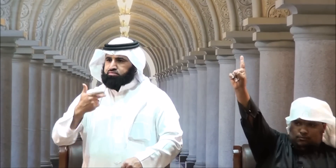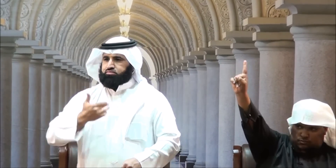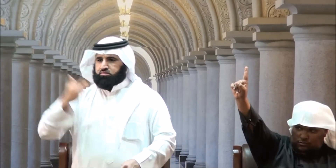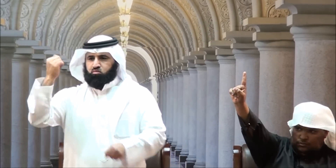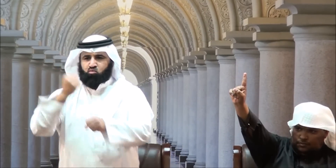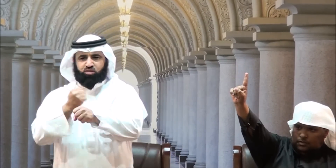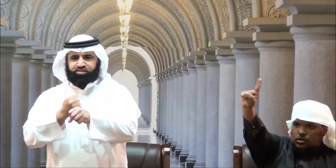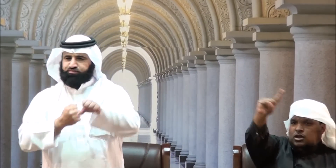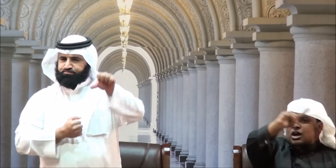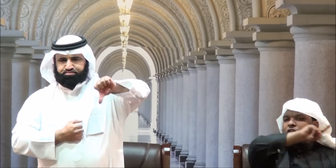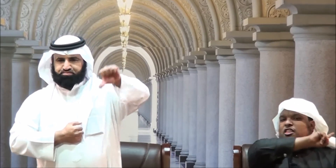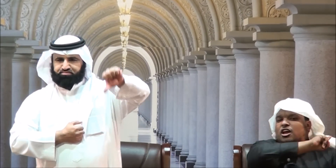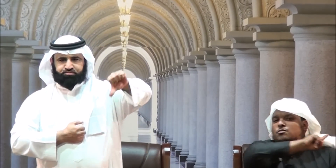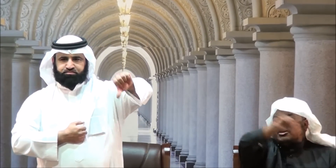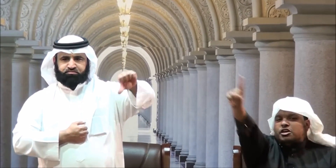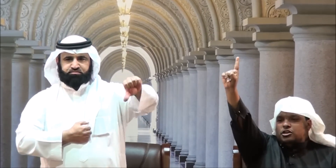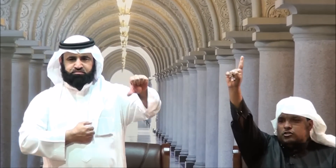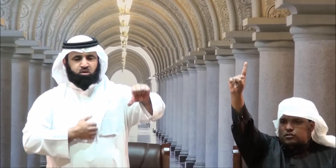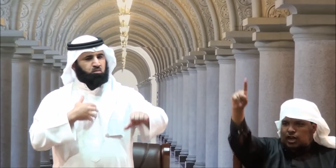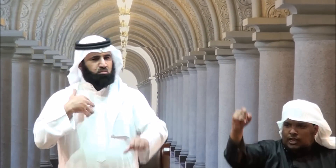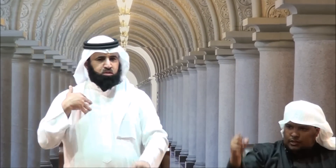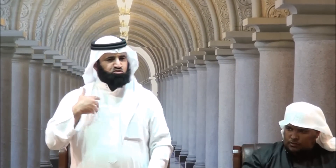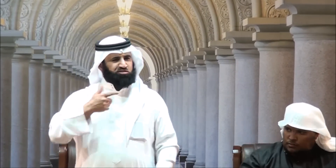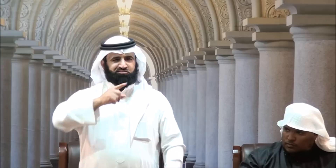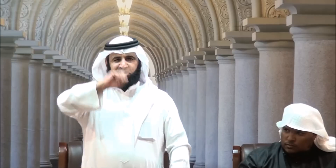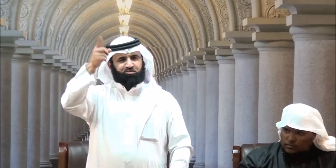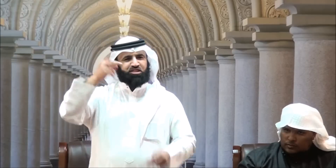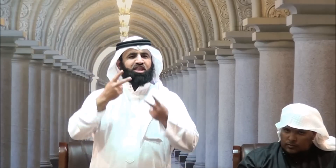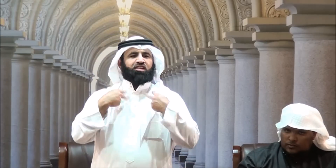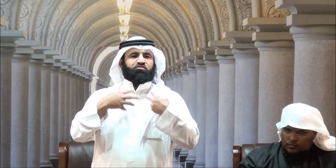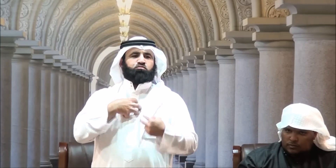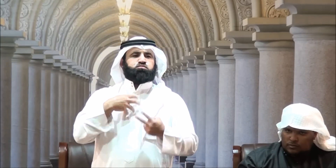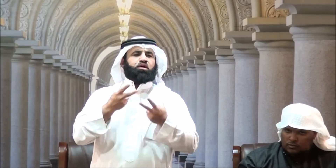لا هذا لا يمكن ان يجد